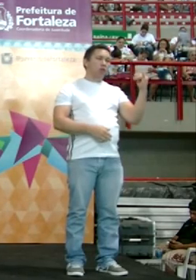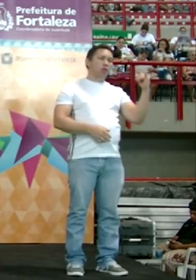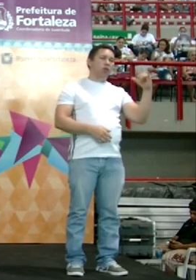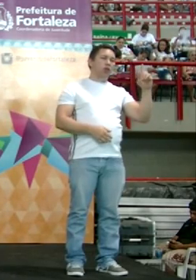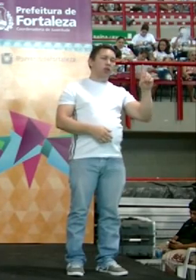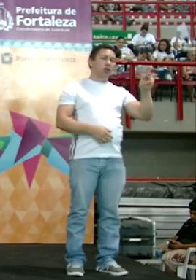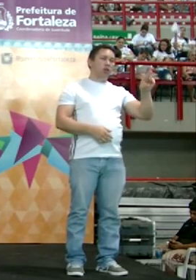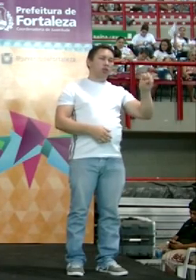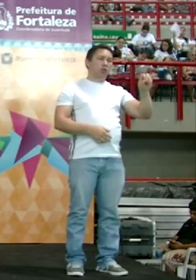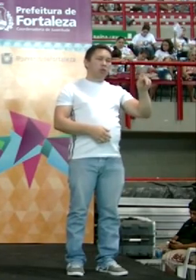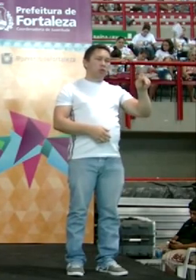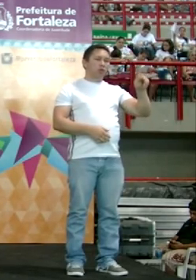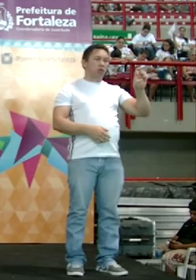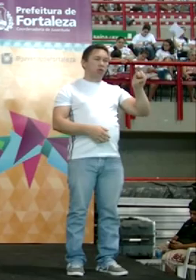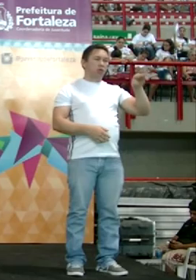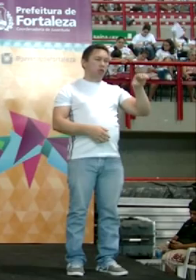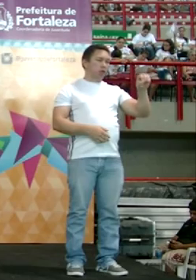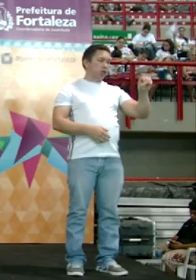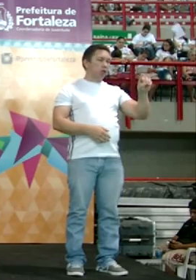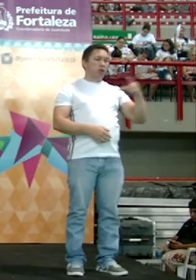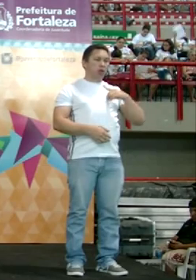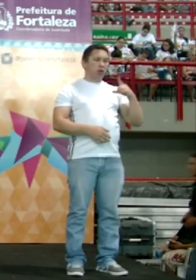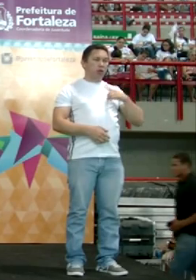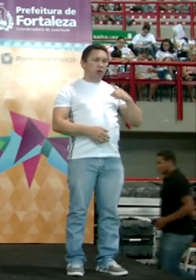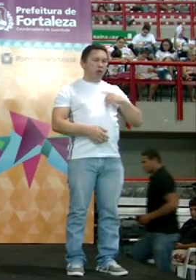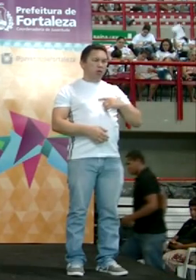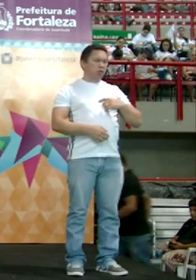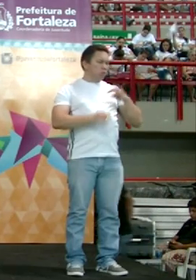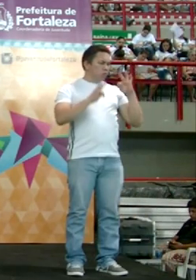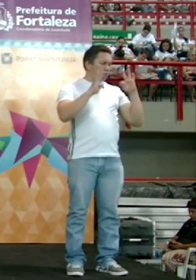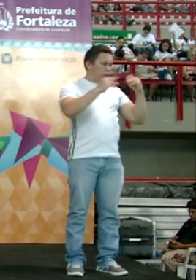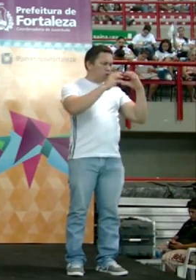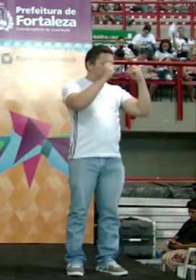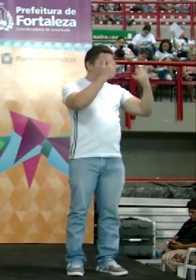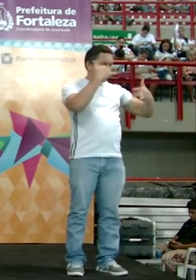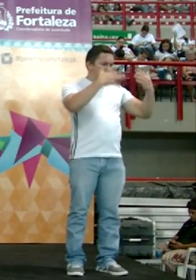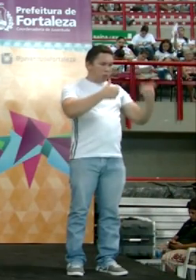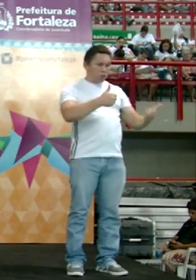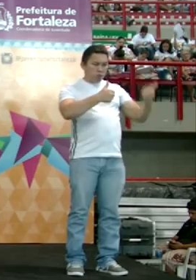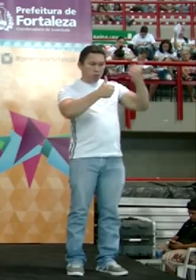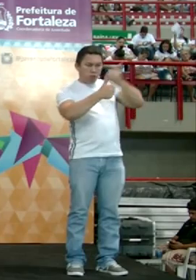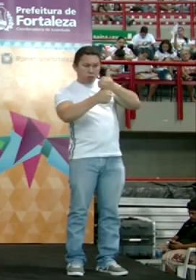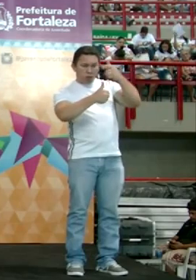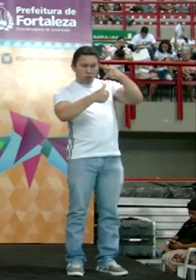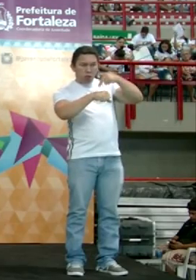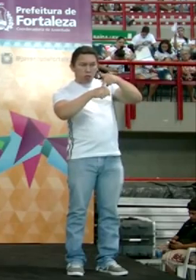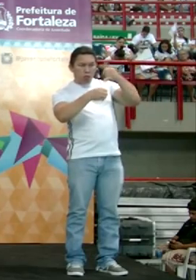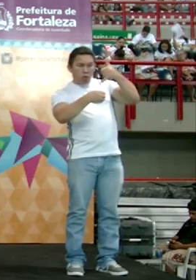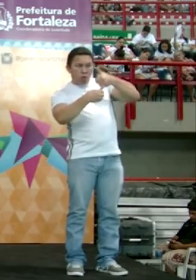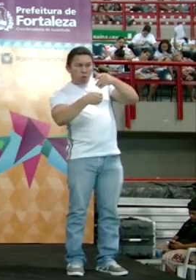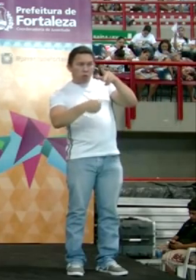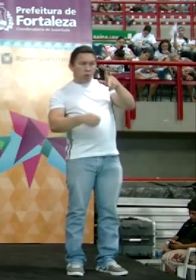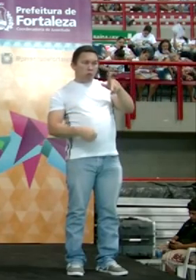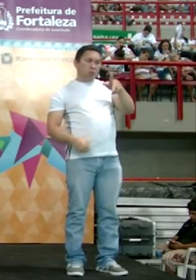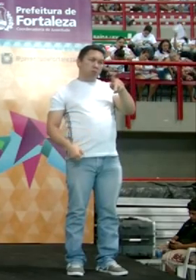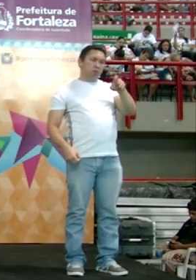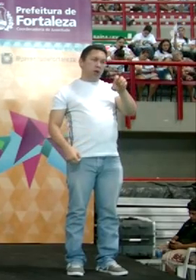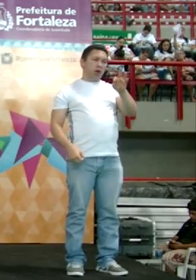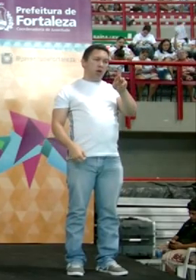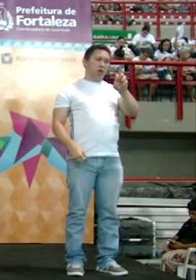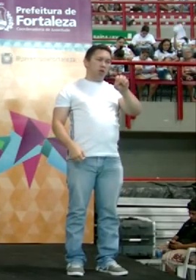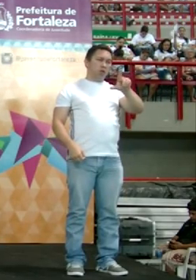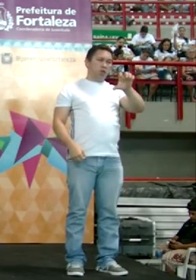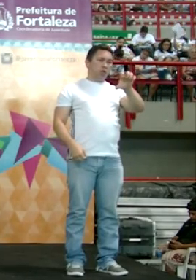hidrogênio. De todos esses que a gente falou aqui, nenhum deles tem potencial para substituir o petróleo. Eles serão